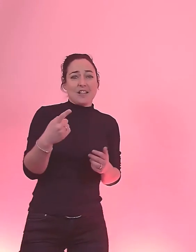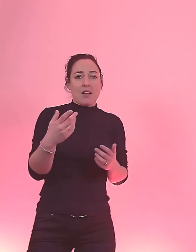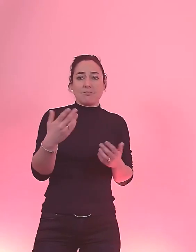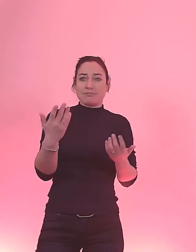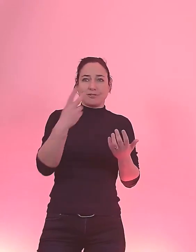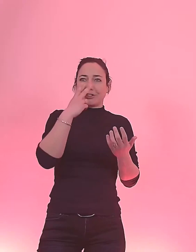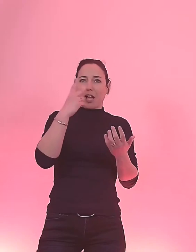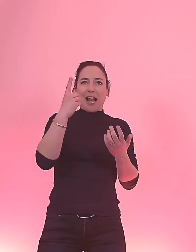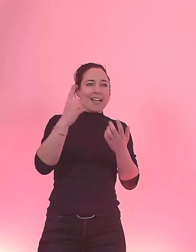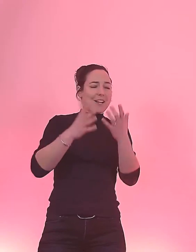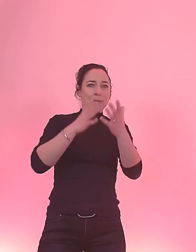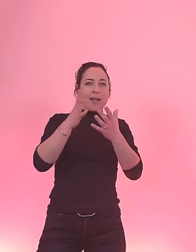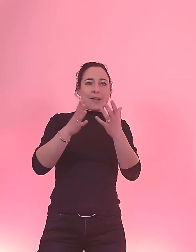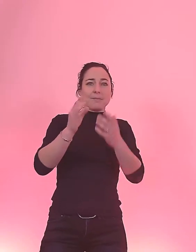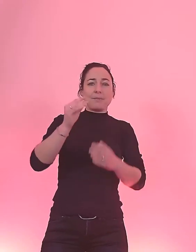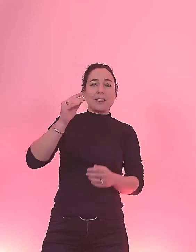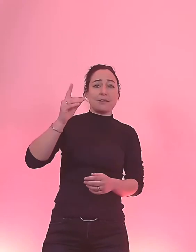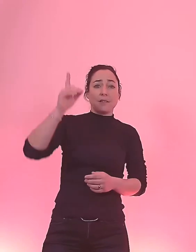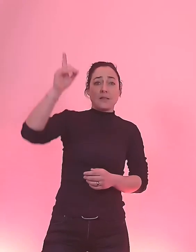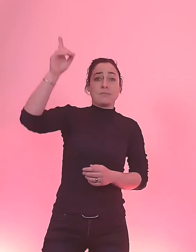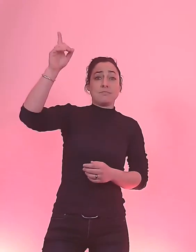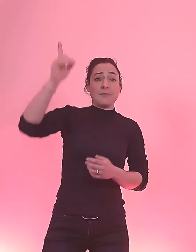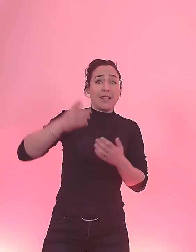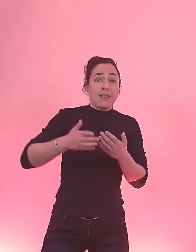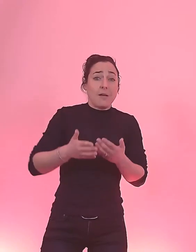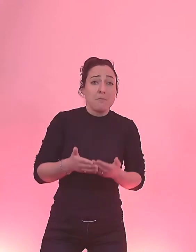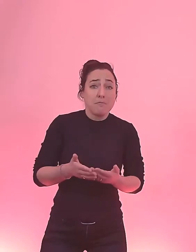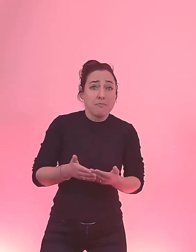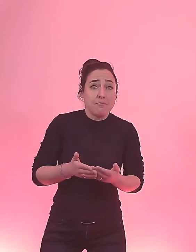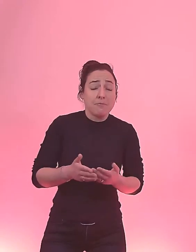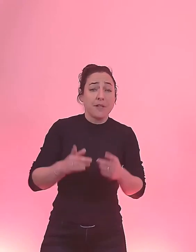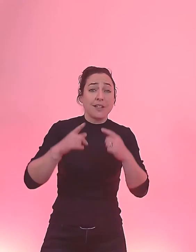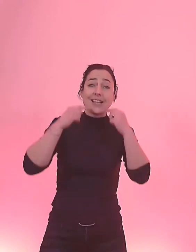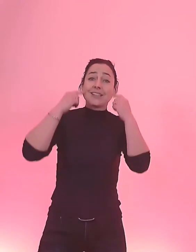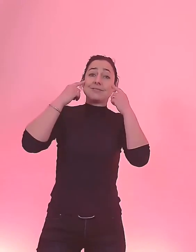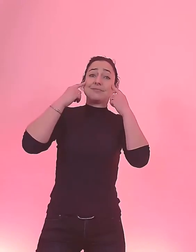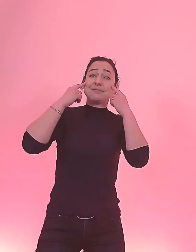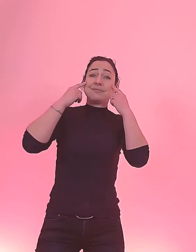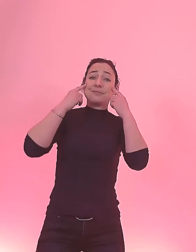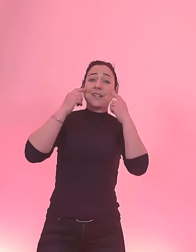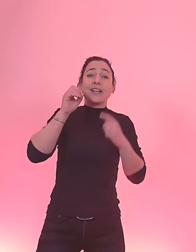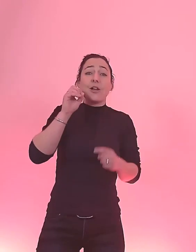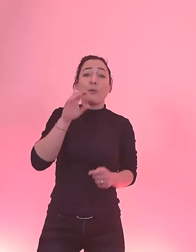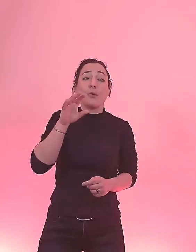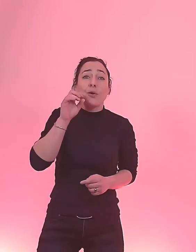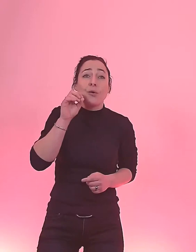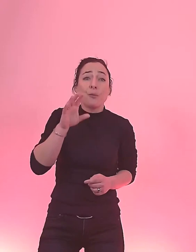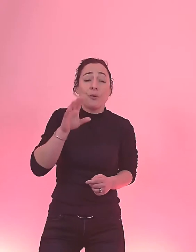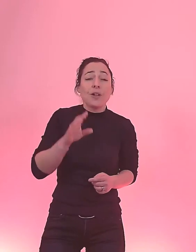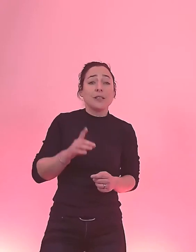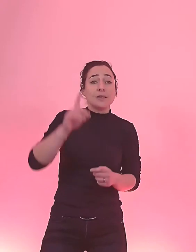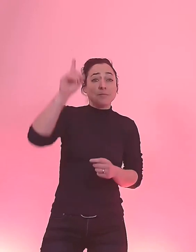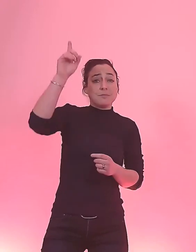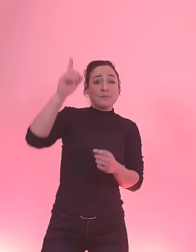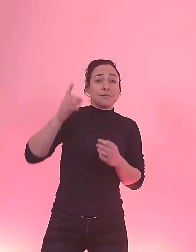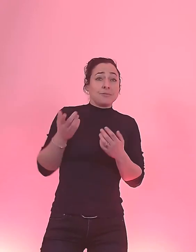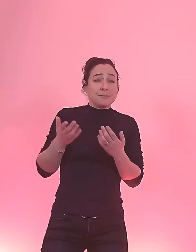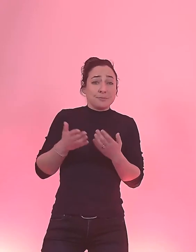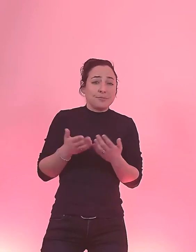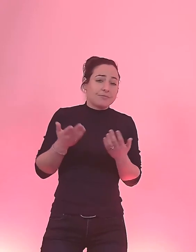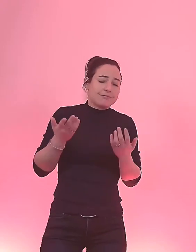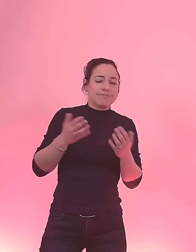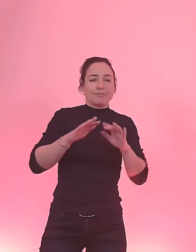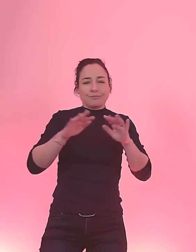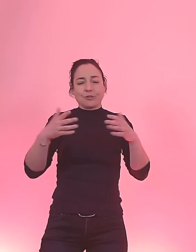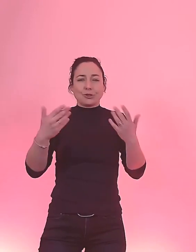gebaren en er was het rif in de you can in de in de nou